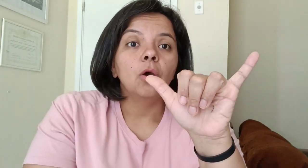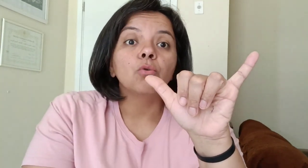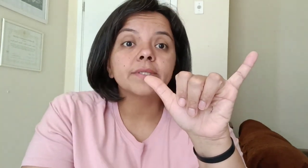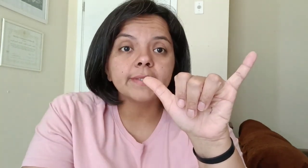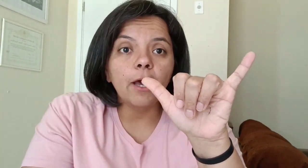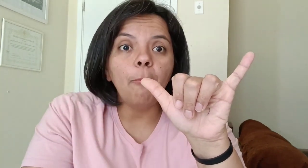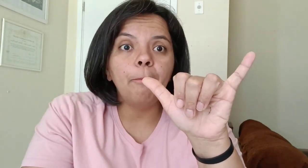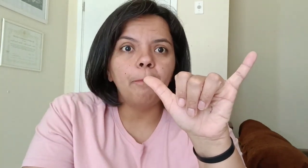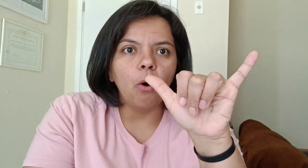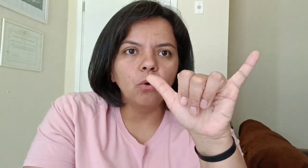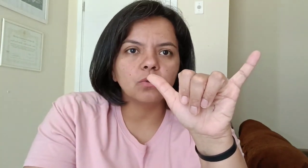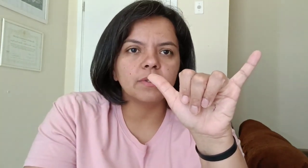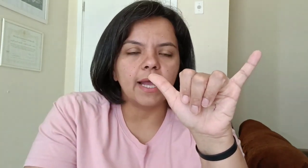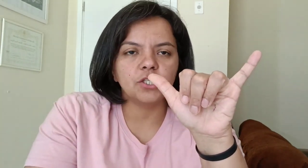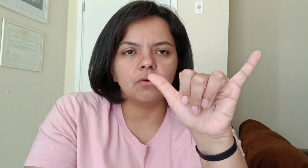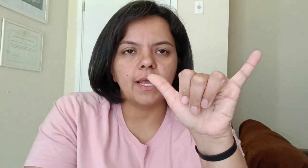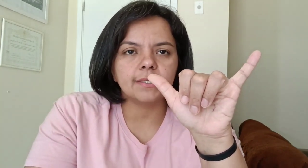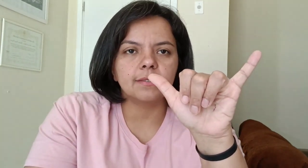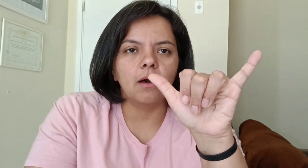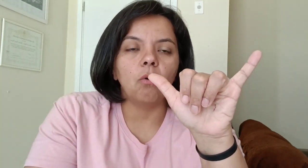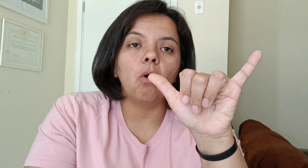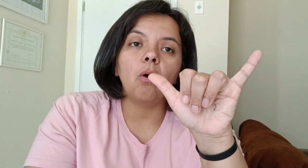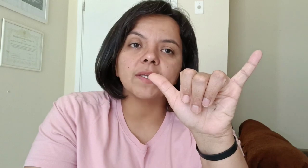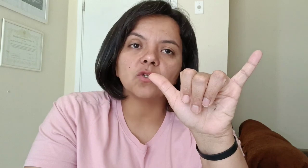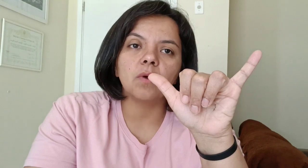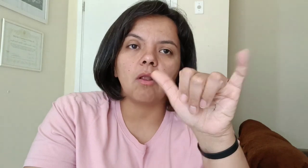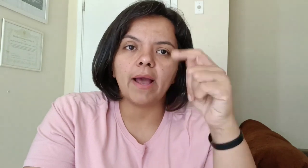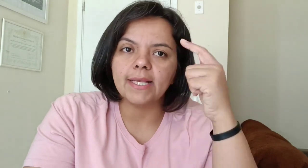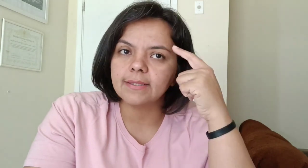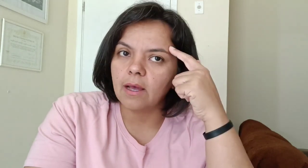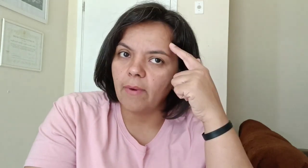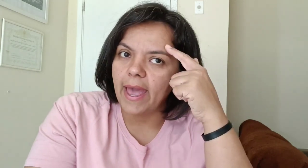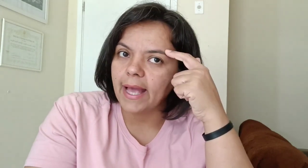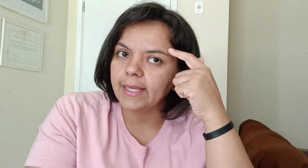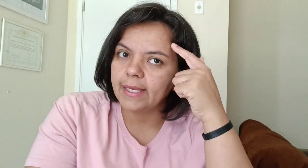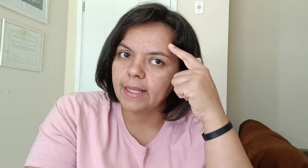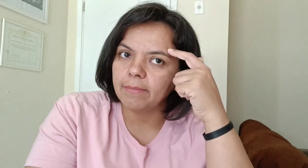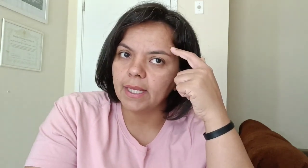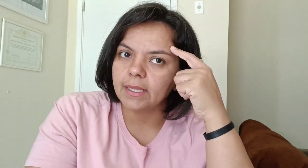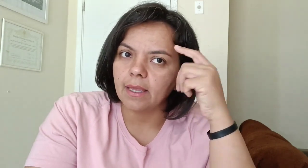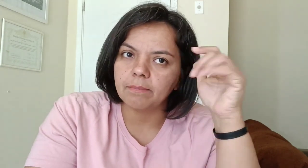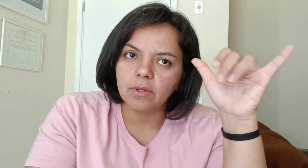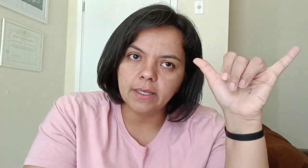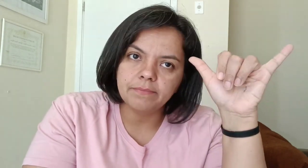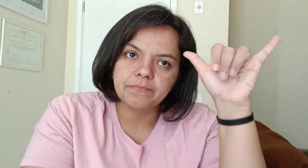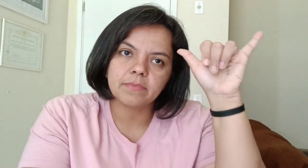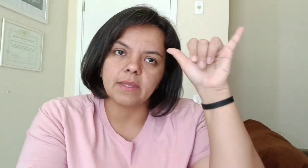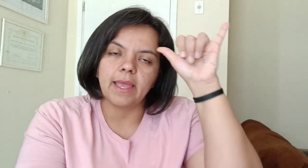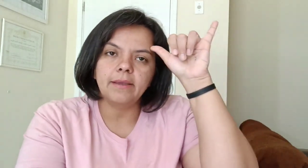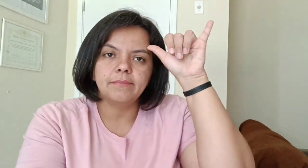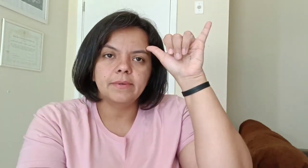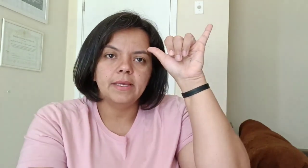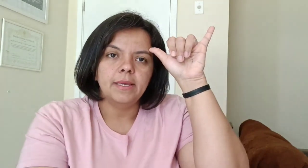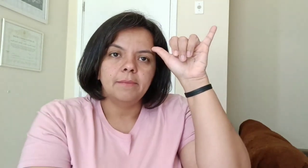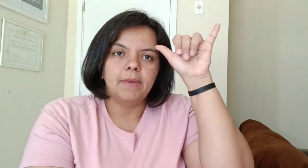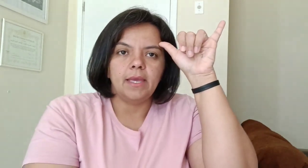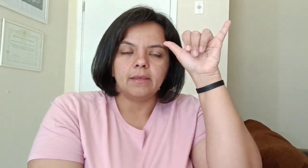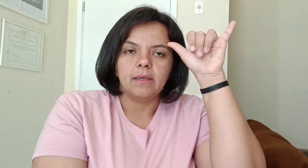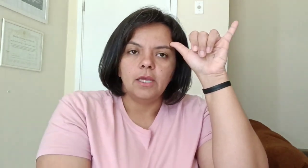o seu ponto de articulação ou a sua locação é aqui na minha têmpora, né? Bem, eu